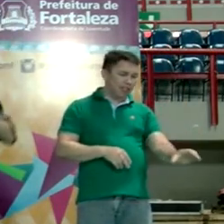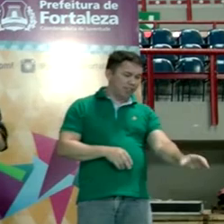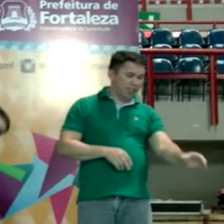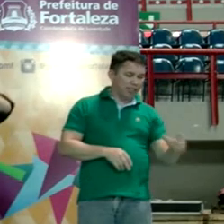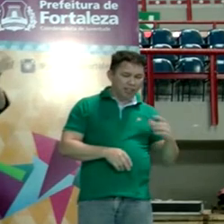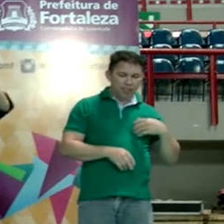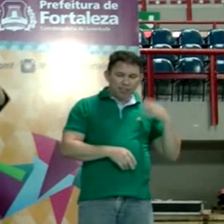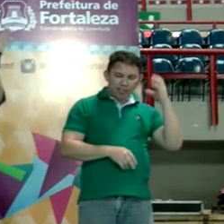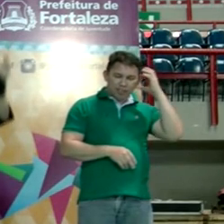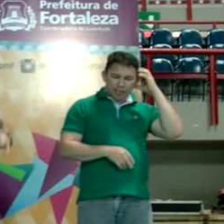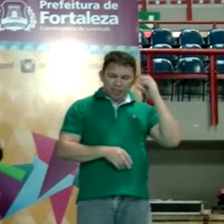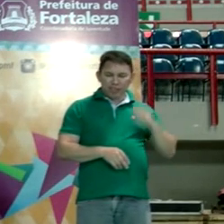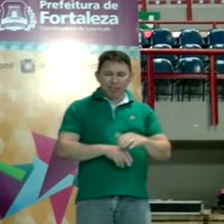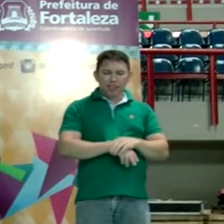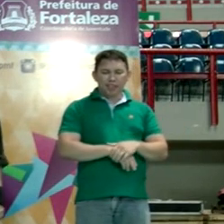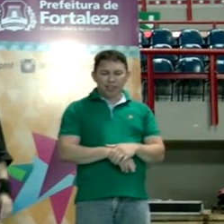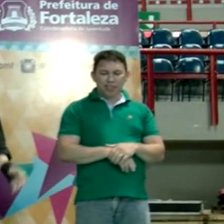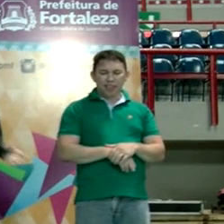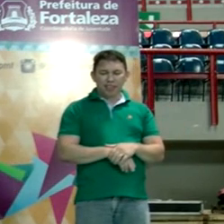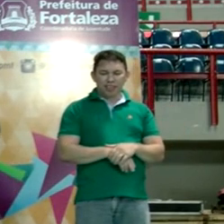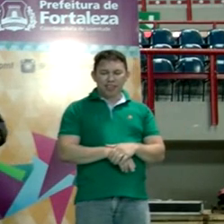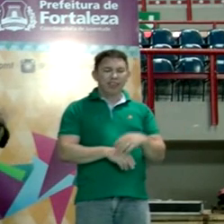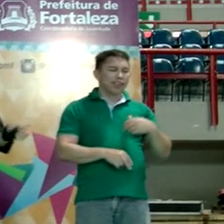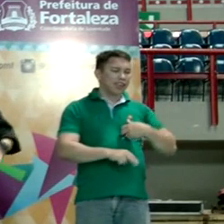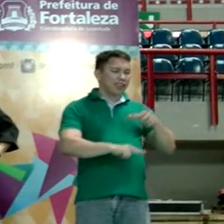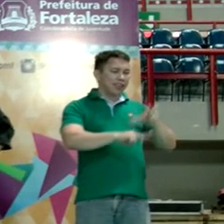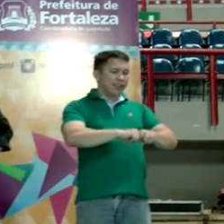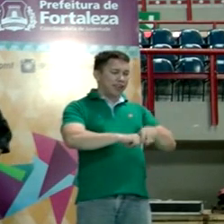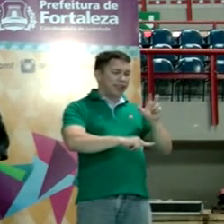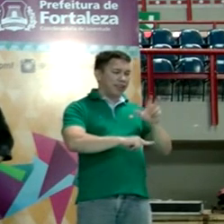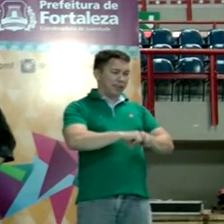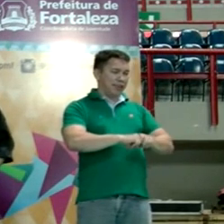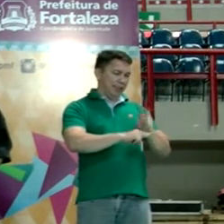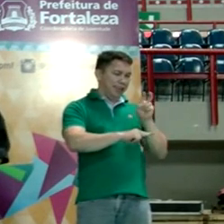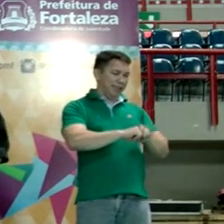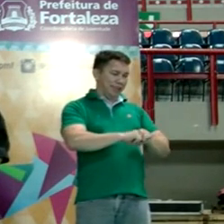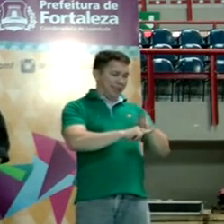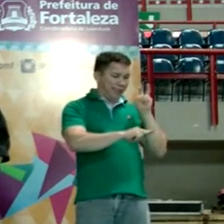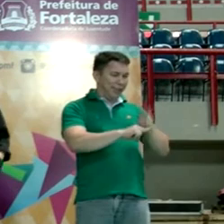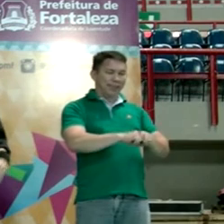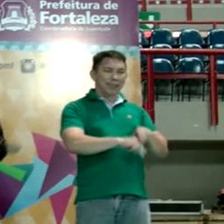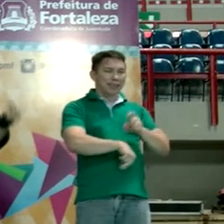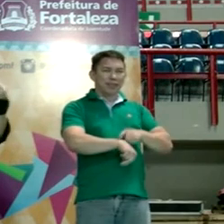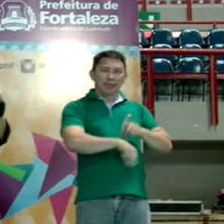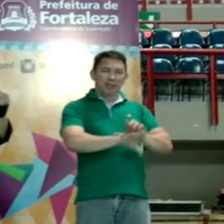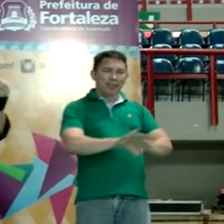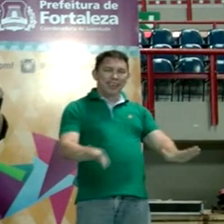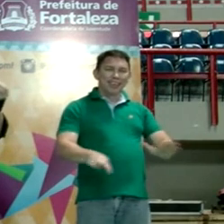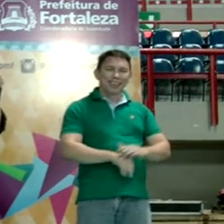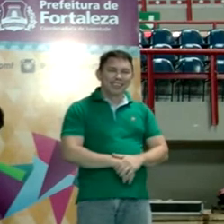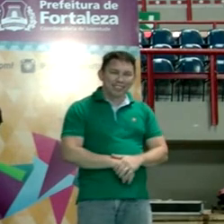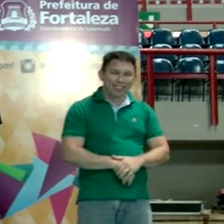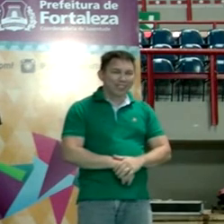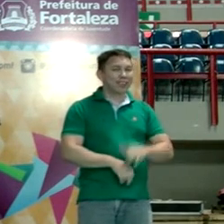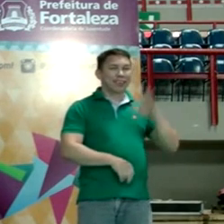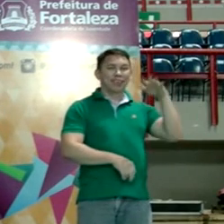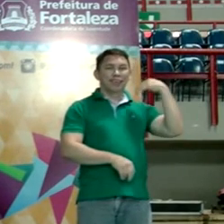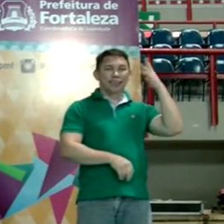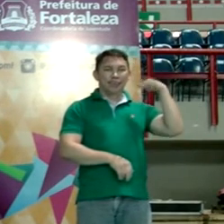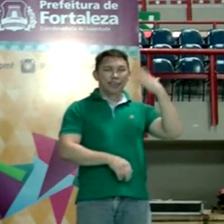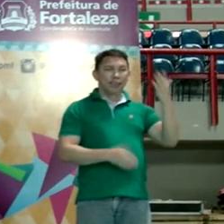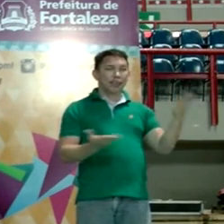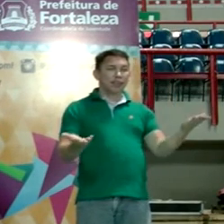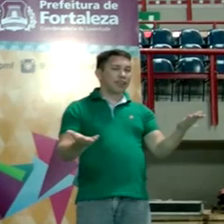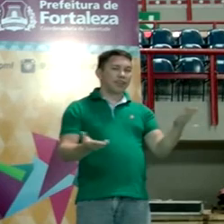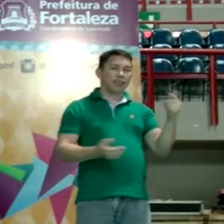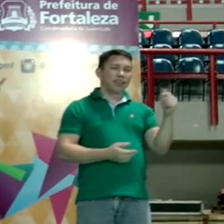Pronto. Passava um pedacinho, ela tocava lá. Mandando você sentar o tempo todo. Né? Então veja que esse tipo de música,